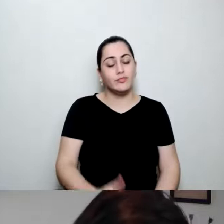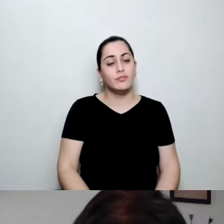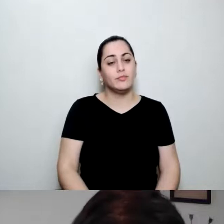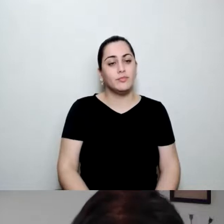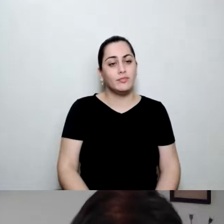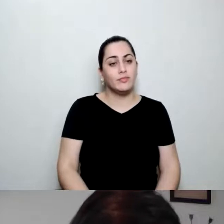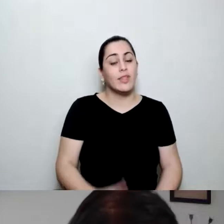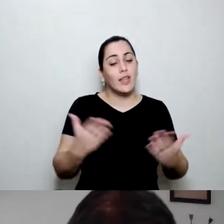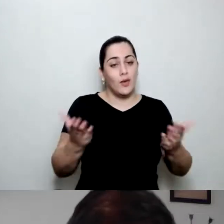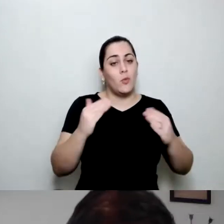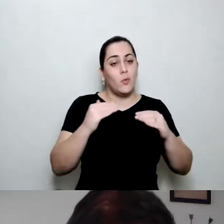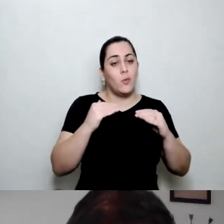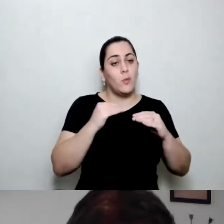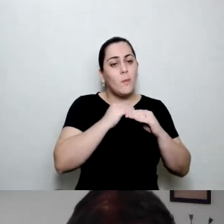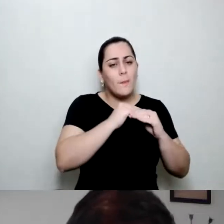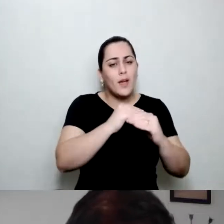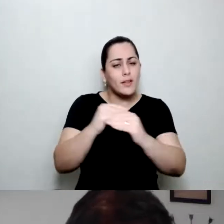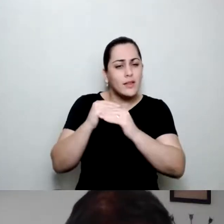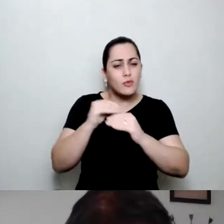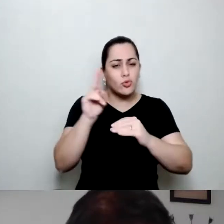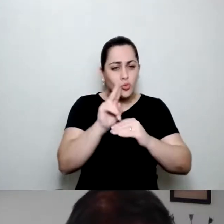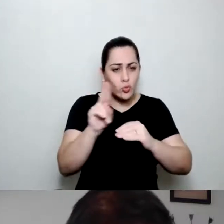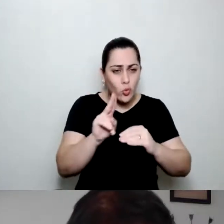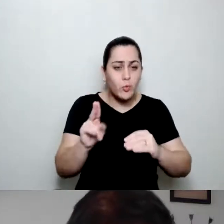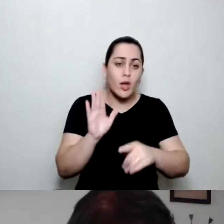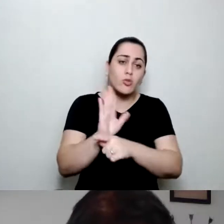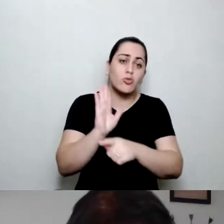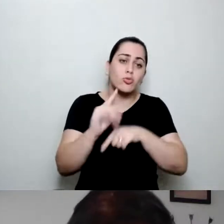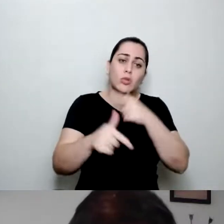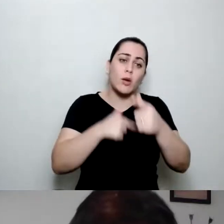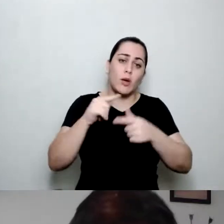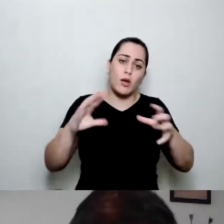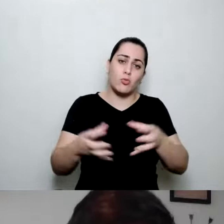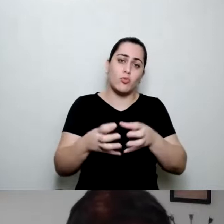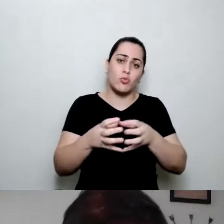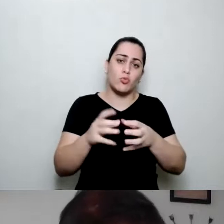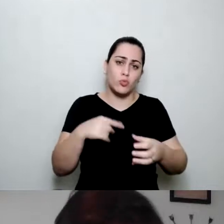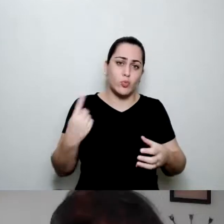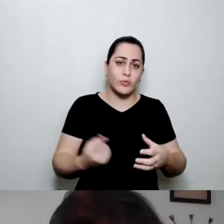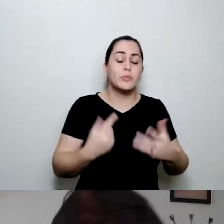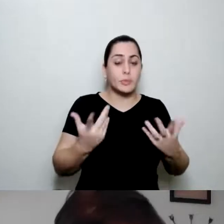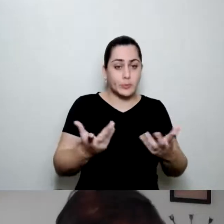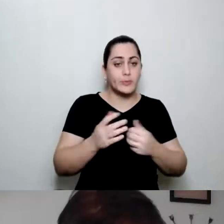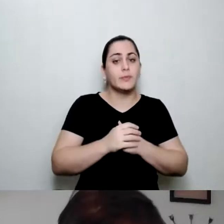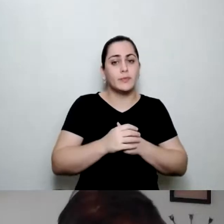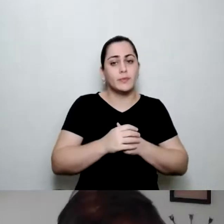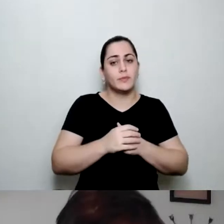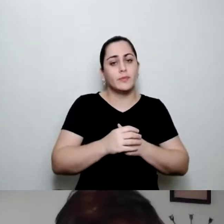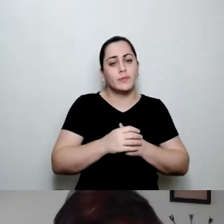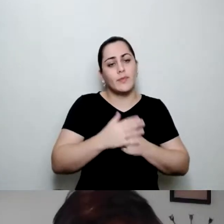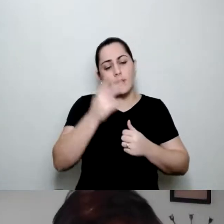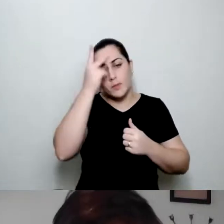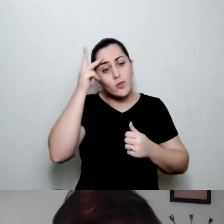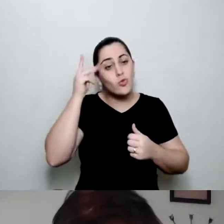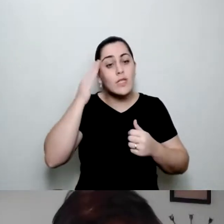um padrão para a nomenclatura ajuda também no trabalho coletivo, né? Também para que as pessoas saibam quais